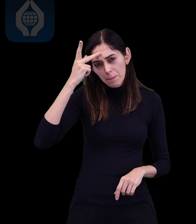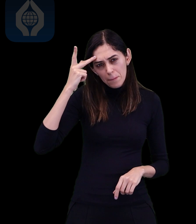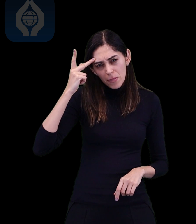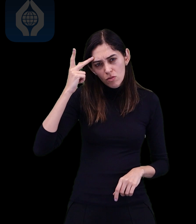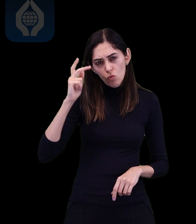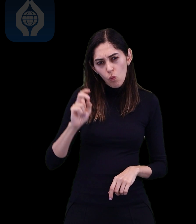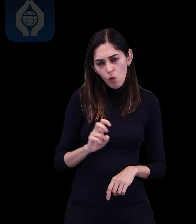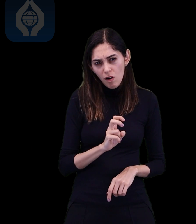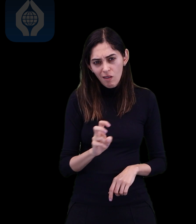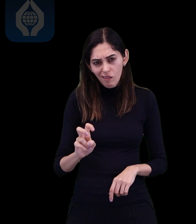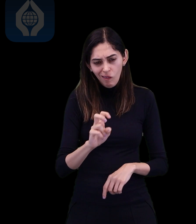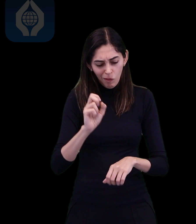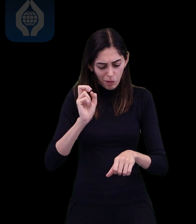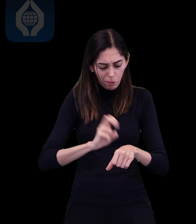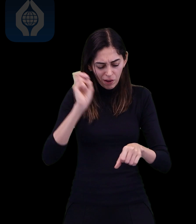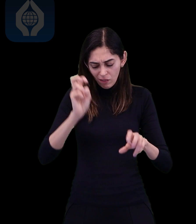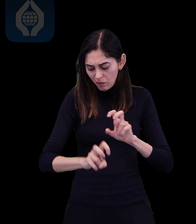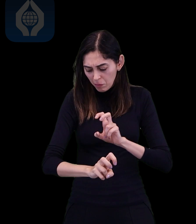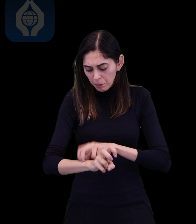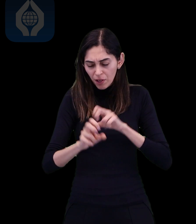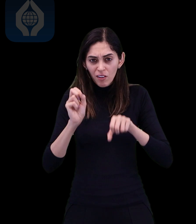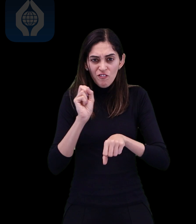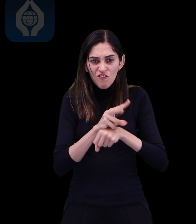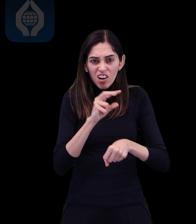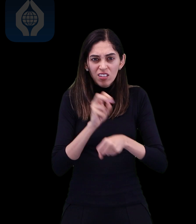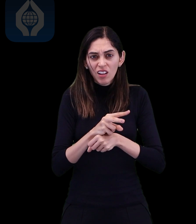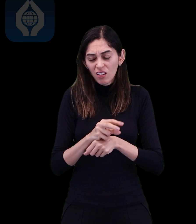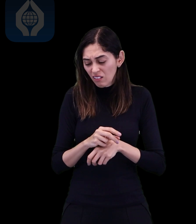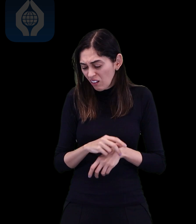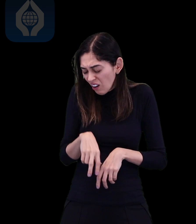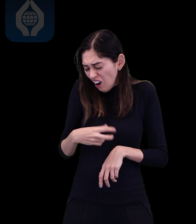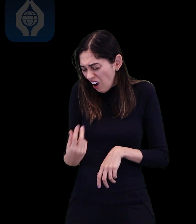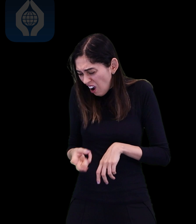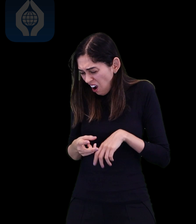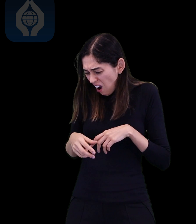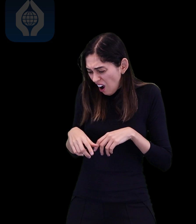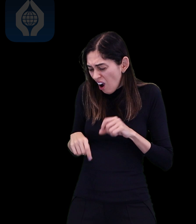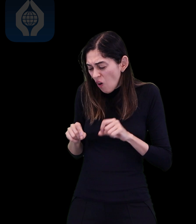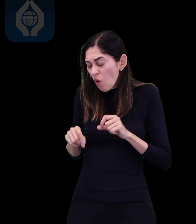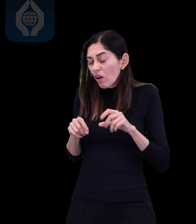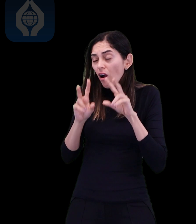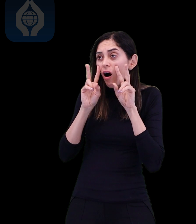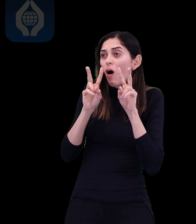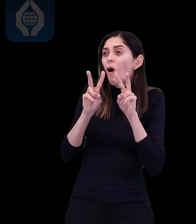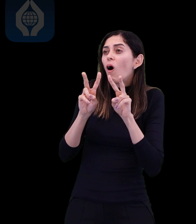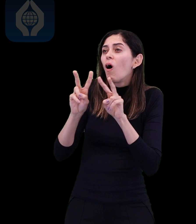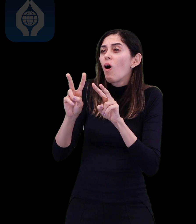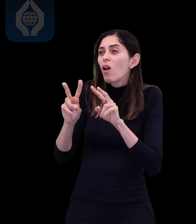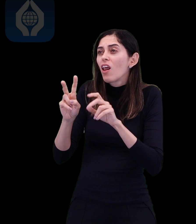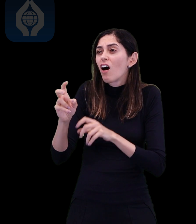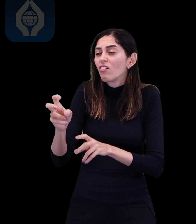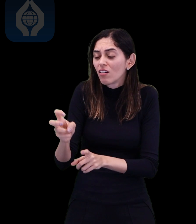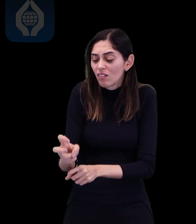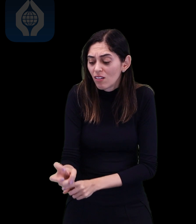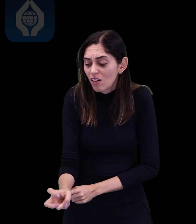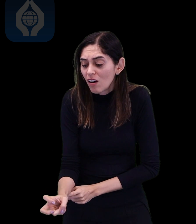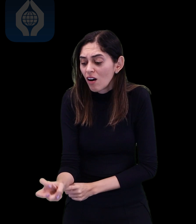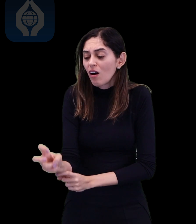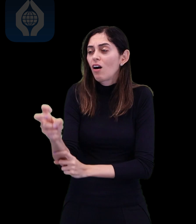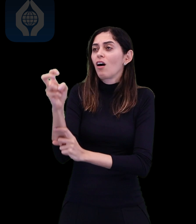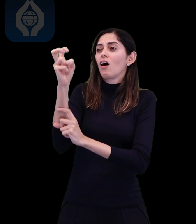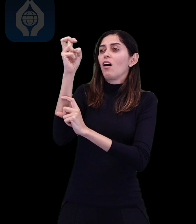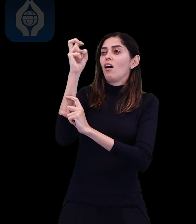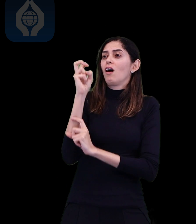por cobras no deserto tiveram que fazer para serem salvas da morte? Eles só precisavam olhar para a serpente de bronze que